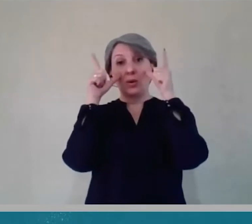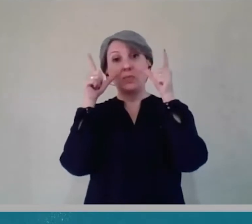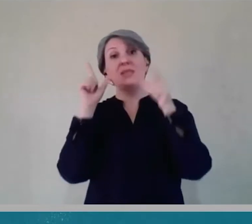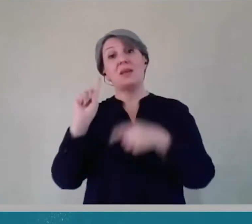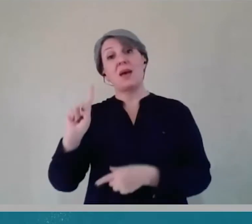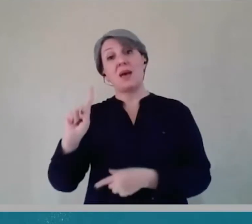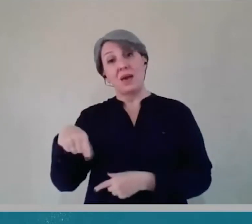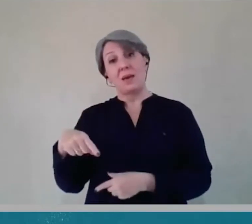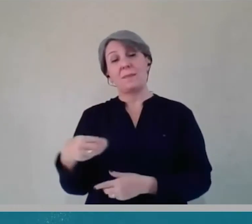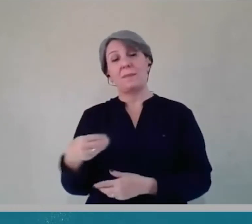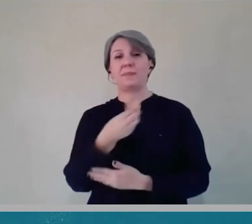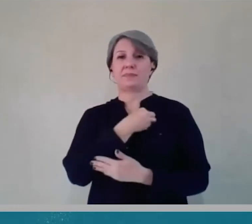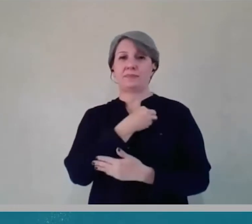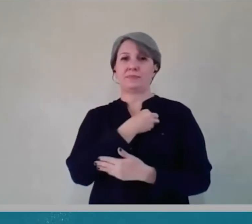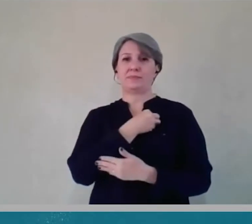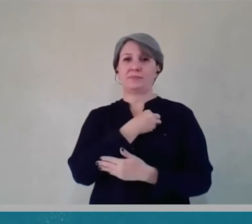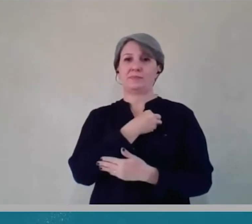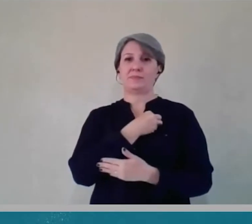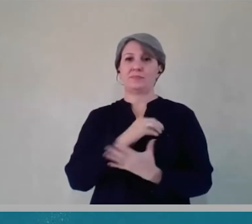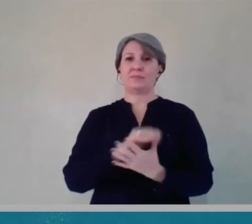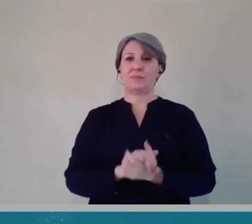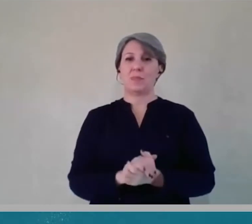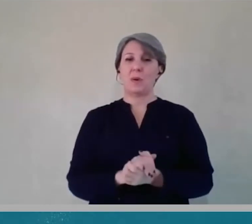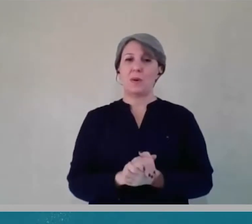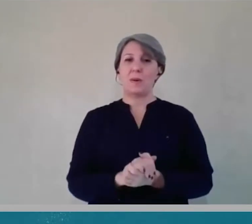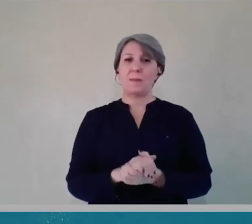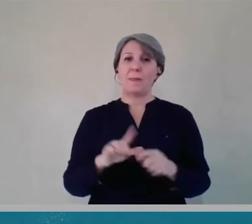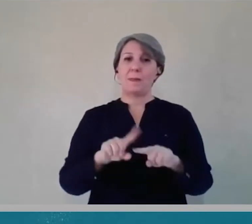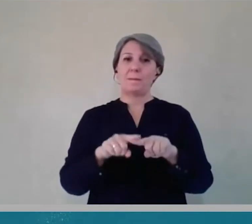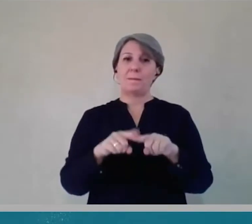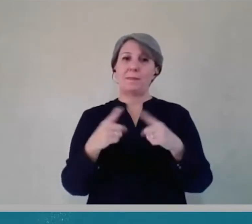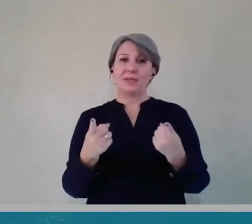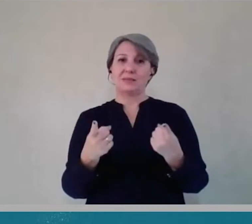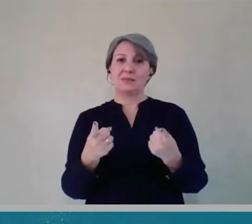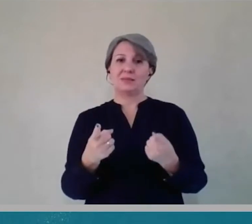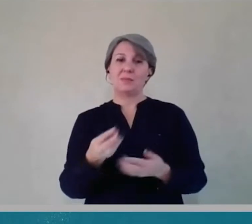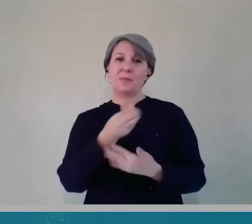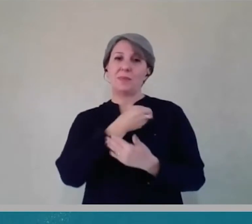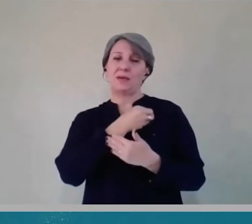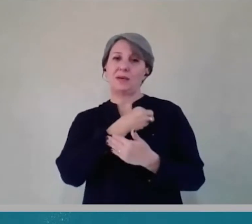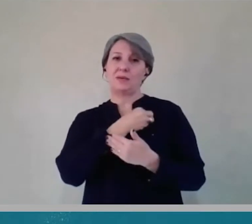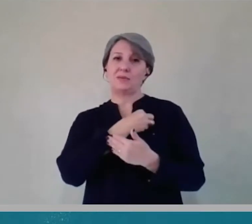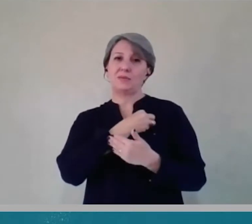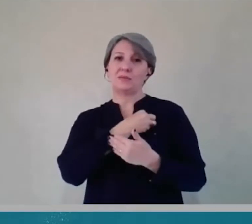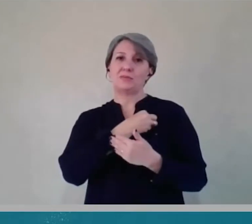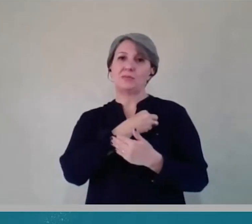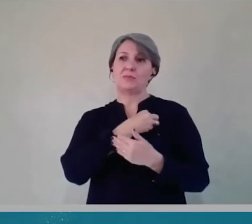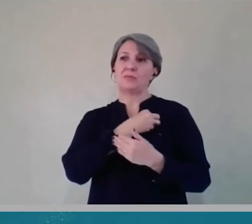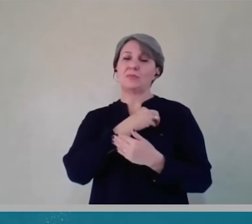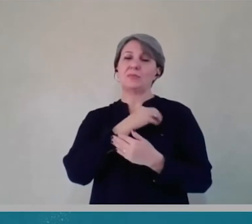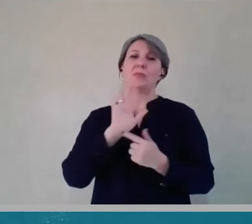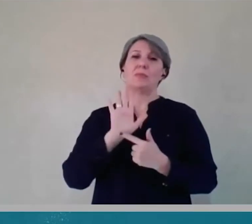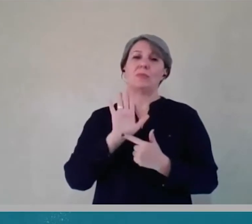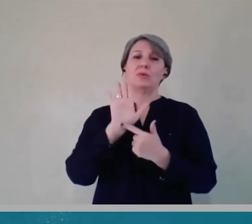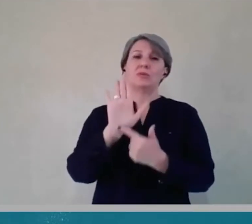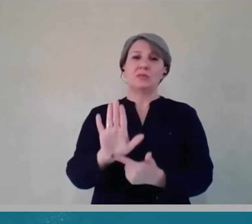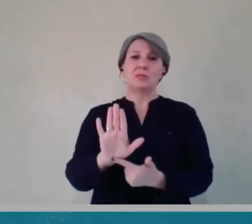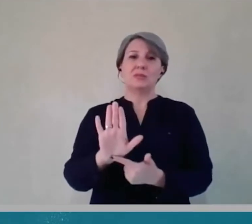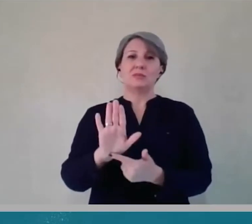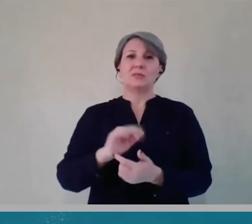pecado. Mas o pecado, tomando ocasião pelo mandamento, despertou em mim toda sorte